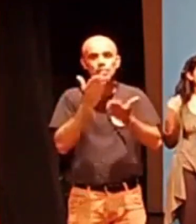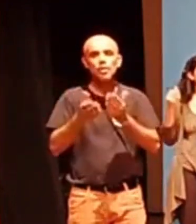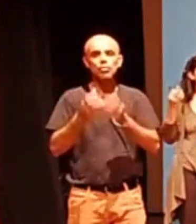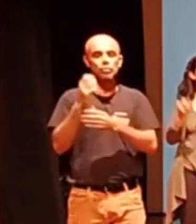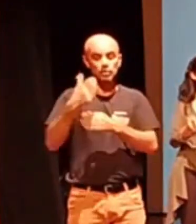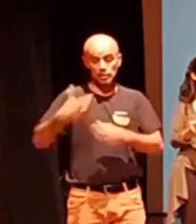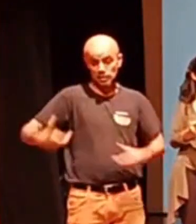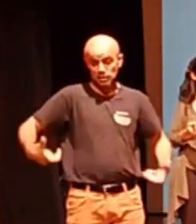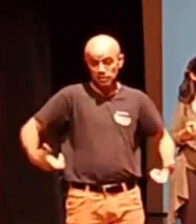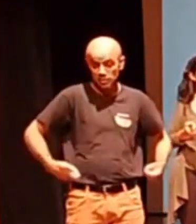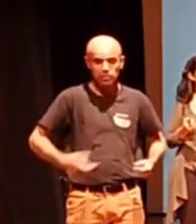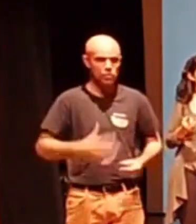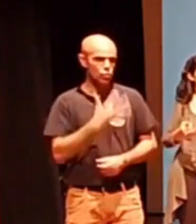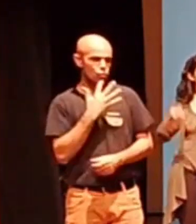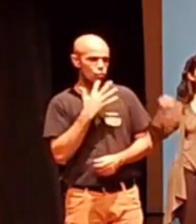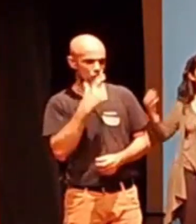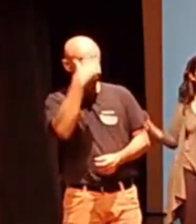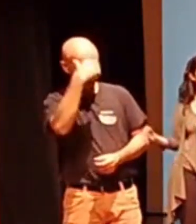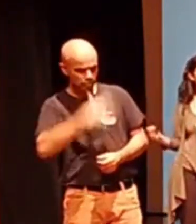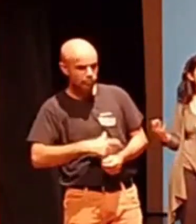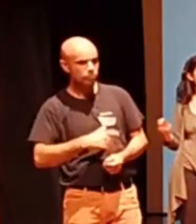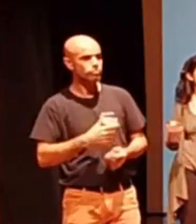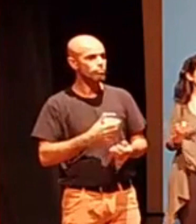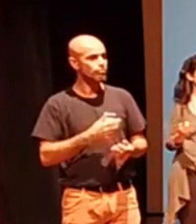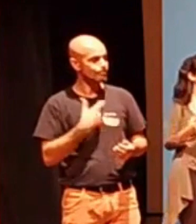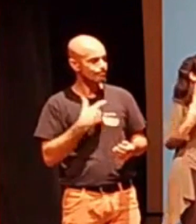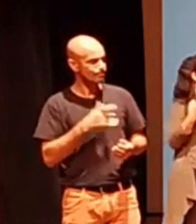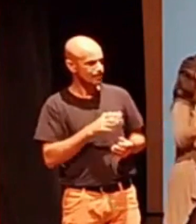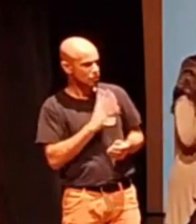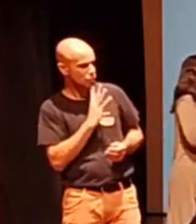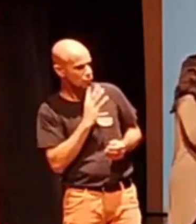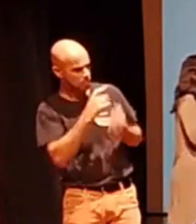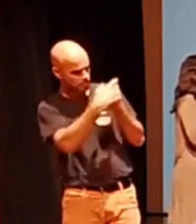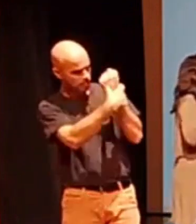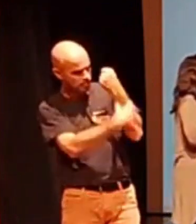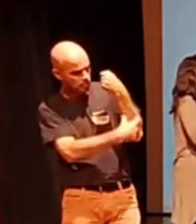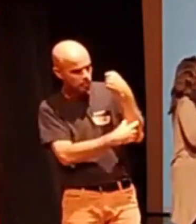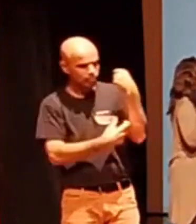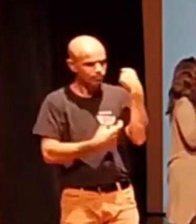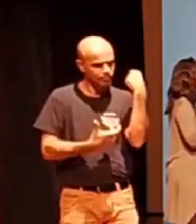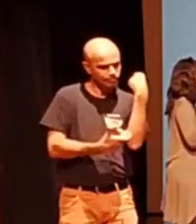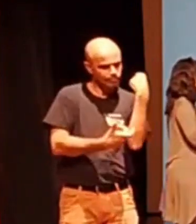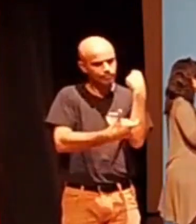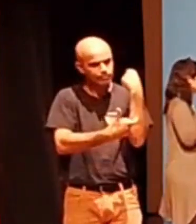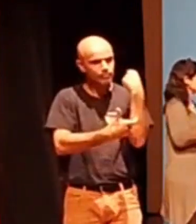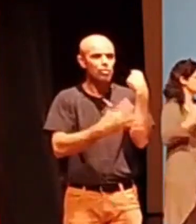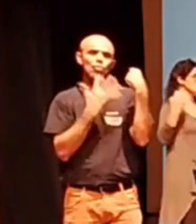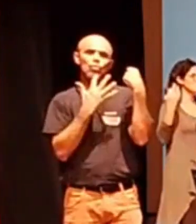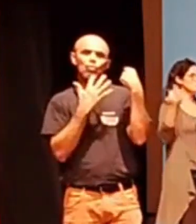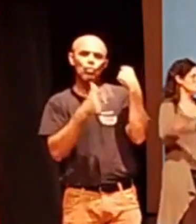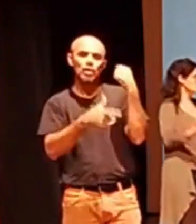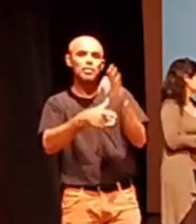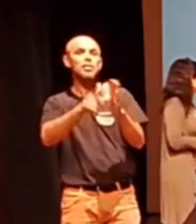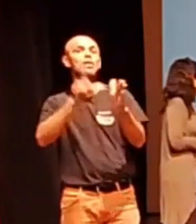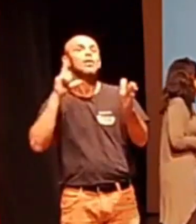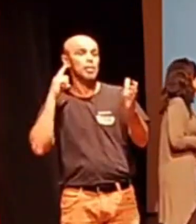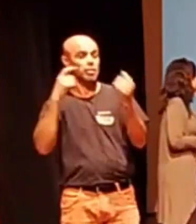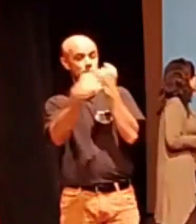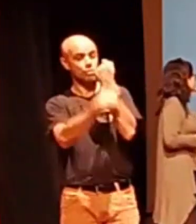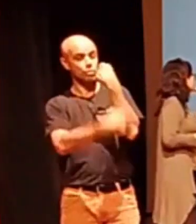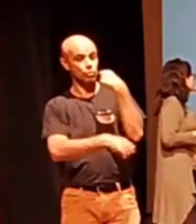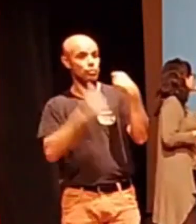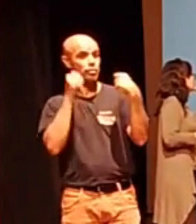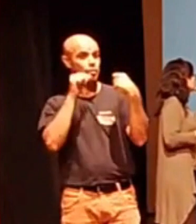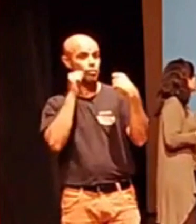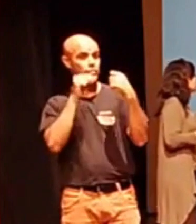anestesista já conhecer essa paciente, porque se precisar fazer esse procedimento, ele já tem mais familiaridade com a coluna dessa